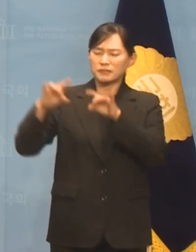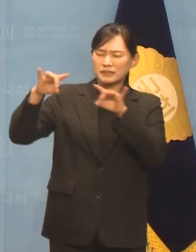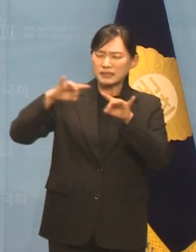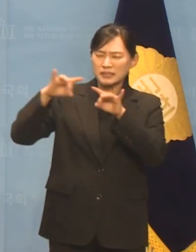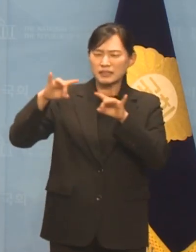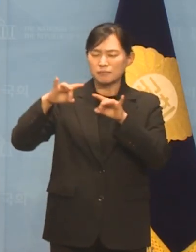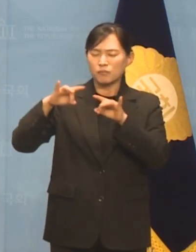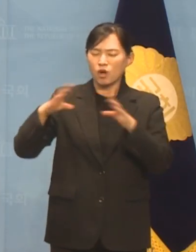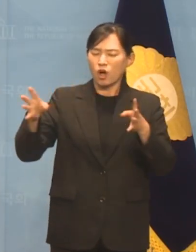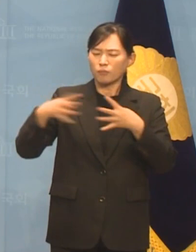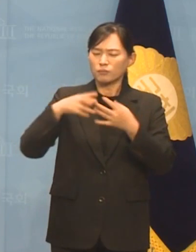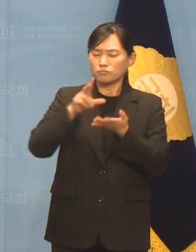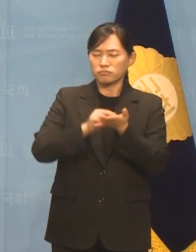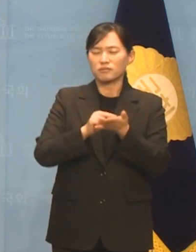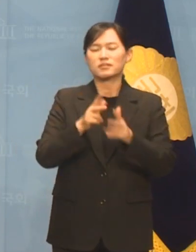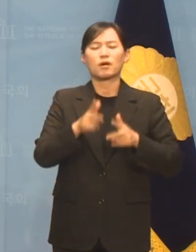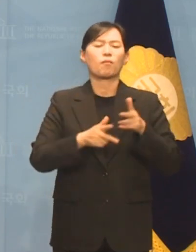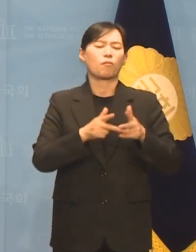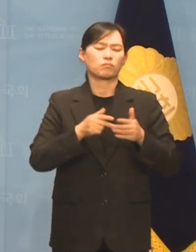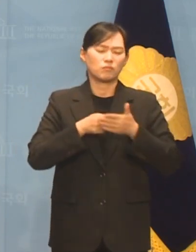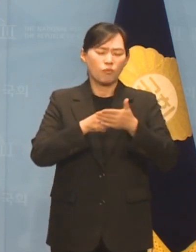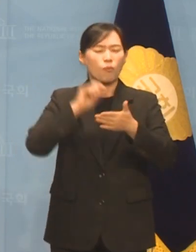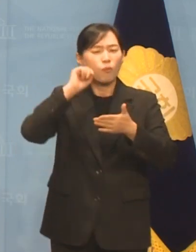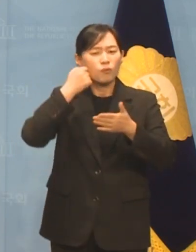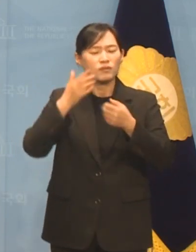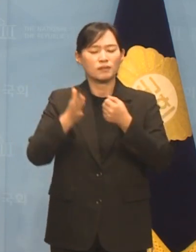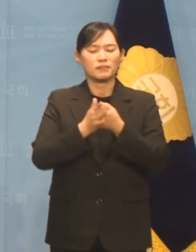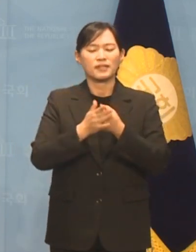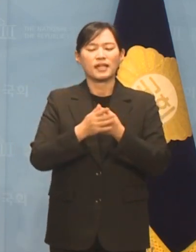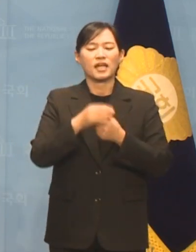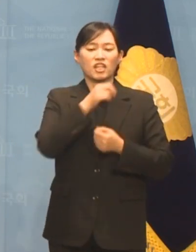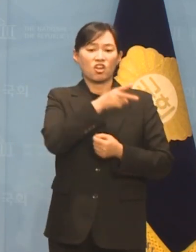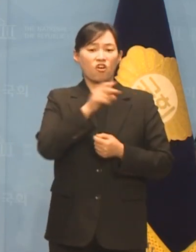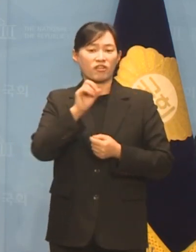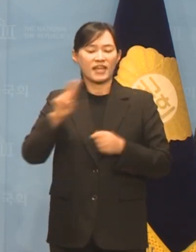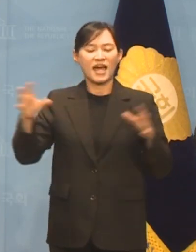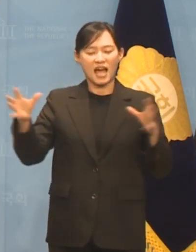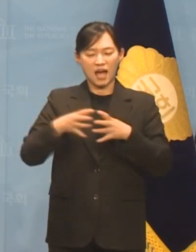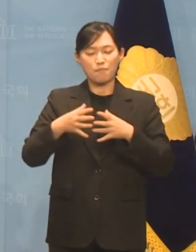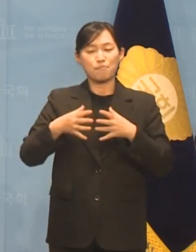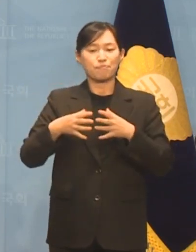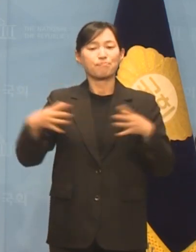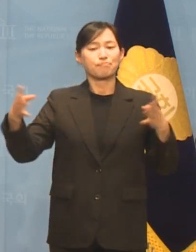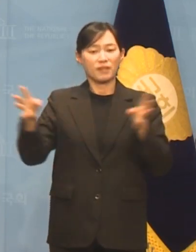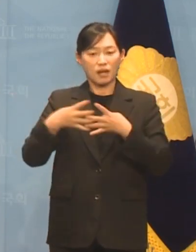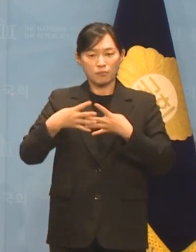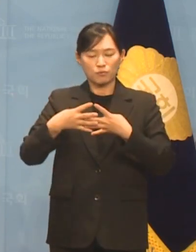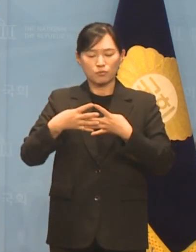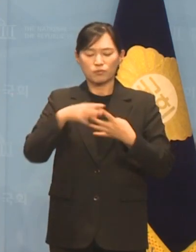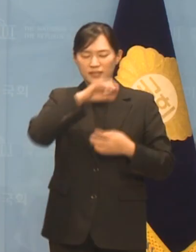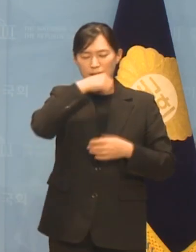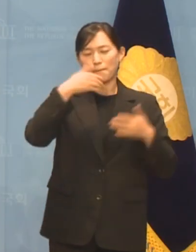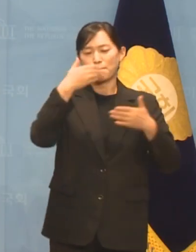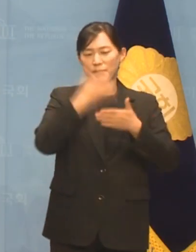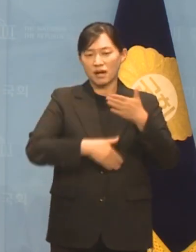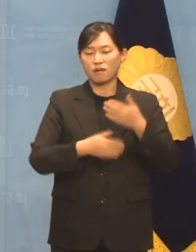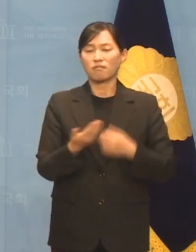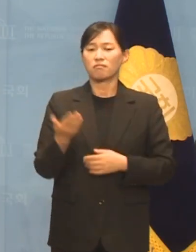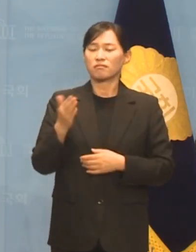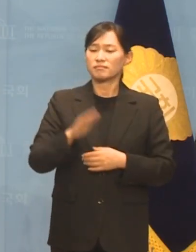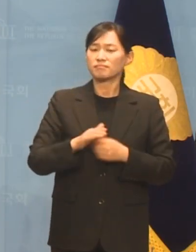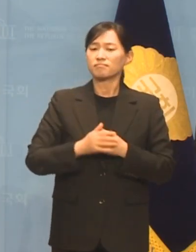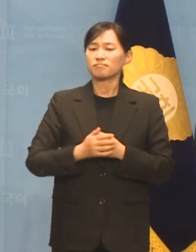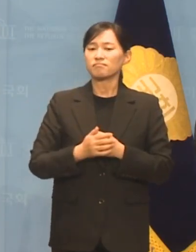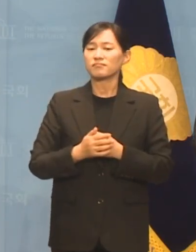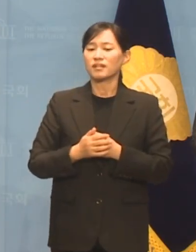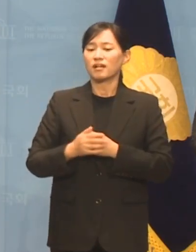인해 사업 진행이 어려웠으며 결국 여야 합의를 거쳐 삭감된 예산이었습니다. 윤 대통령이 거대 야당이